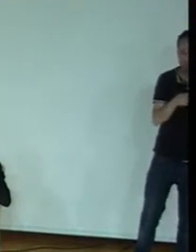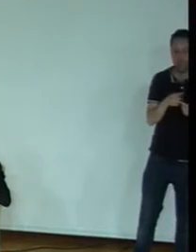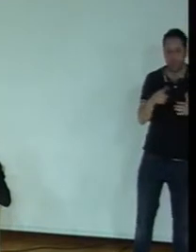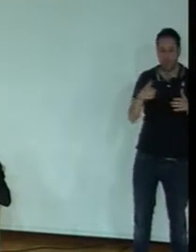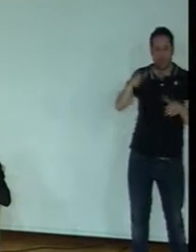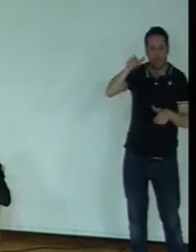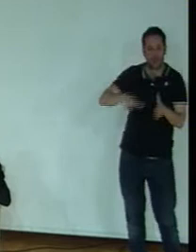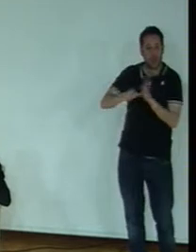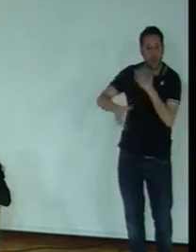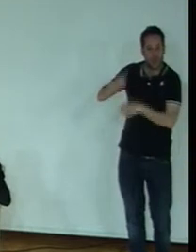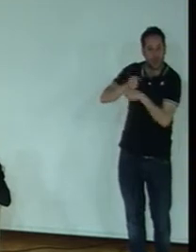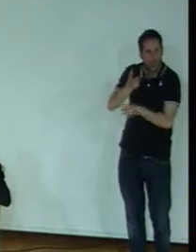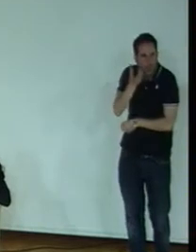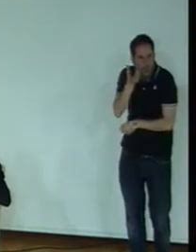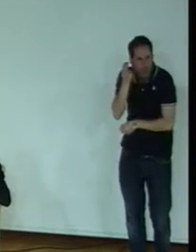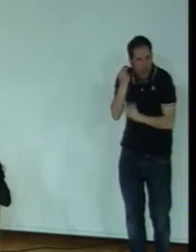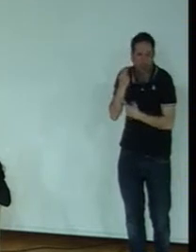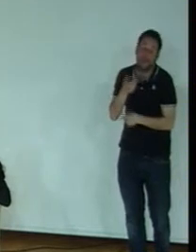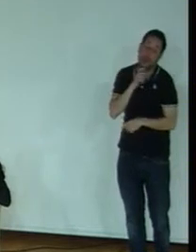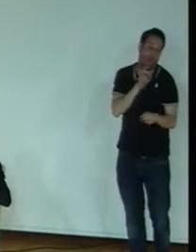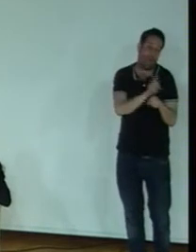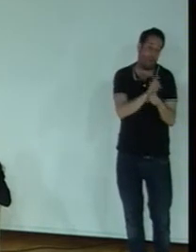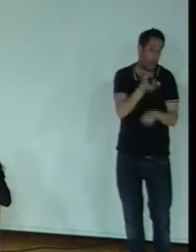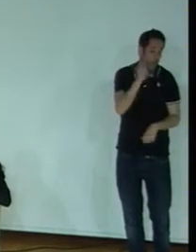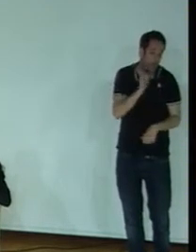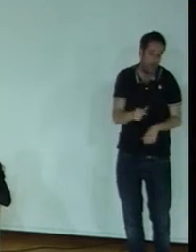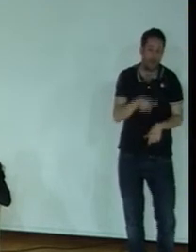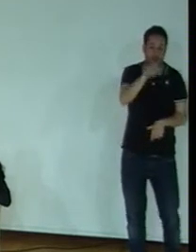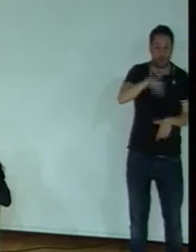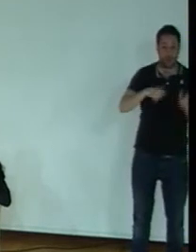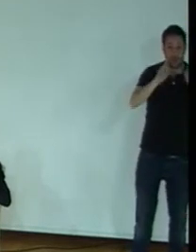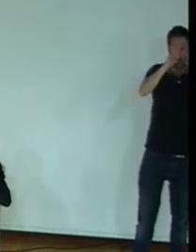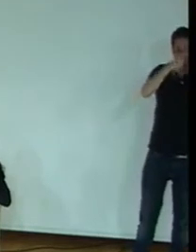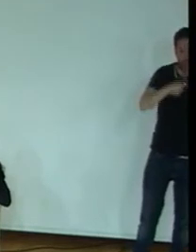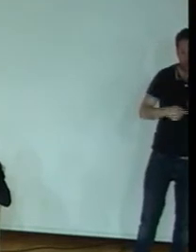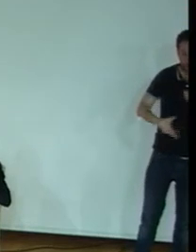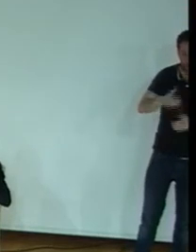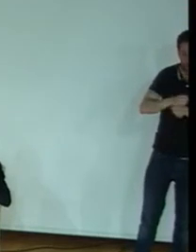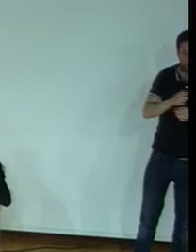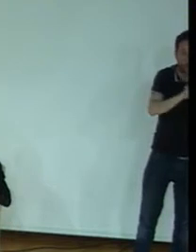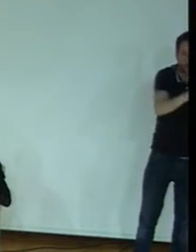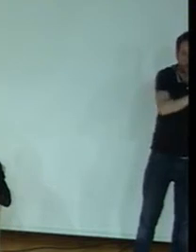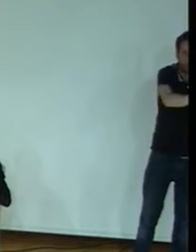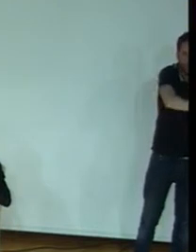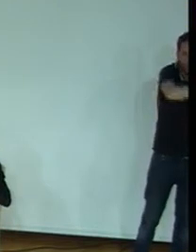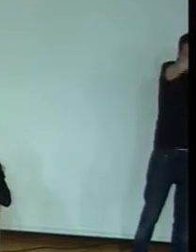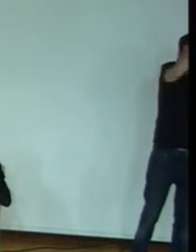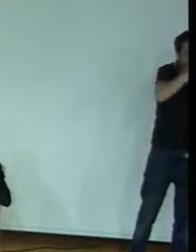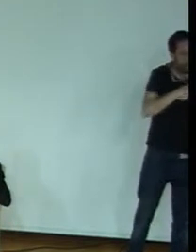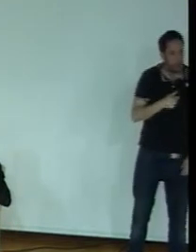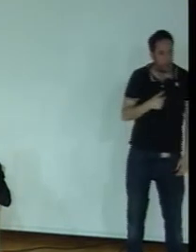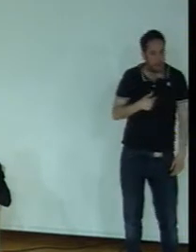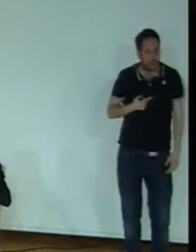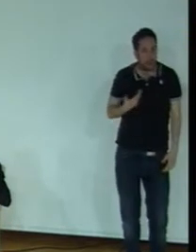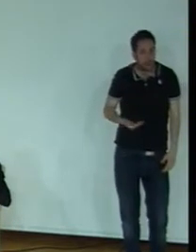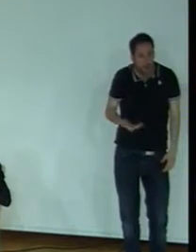le législateur, j'ai suffisamment critiqué, par le juriste, des changements technologiques et de ce que ça entraîne et de ce que